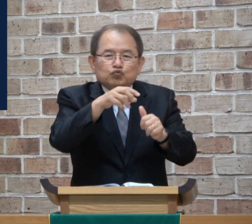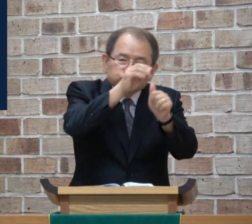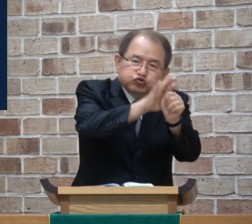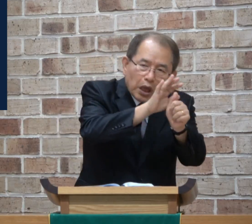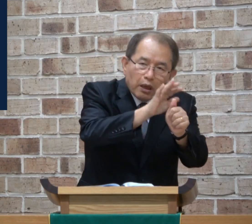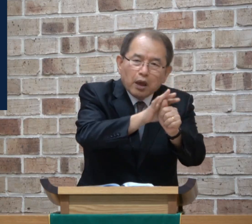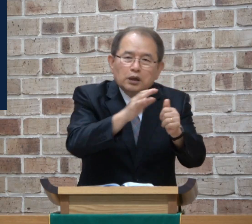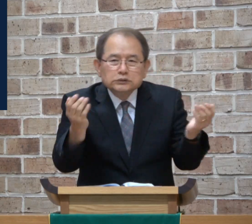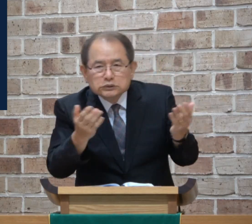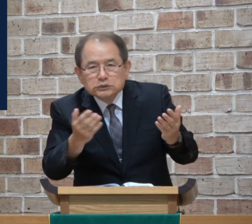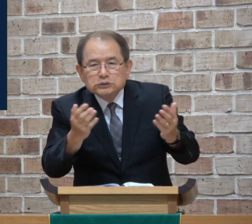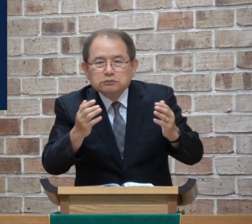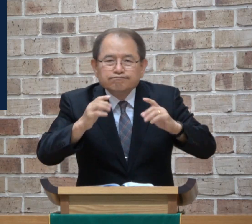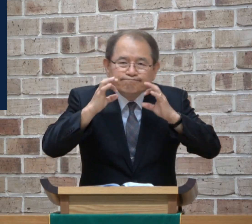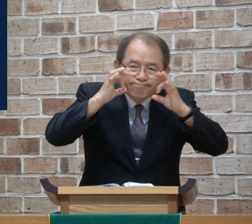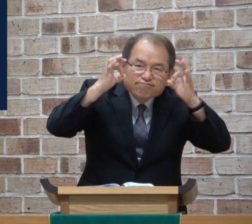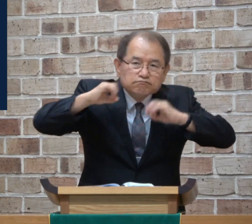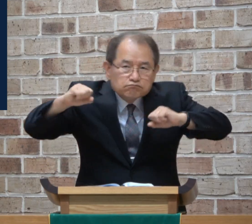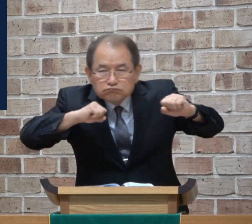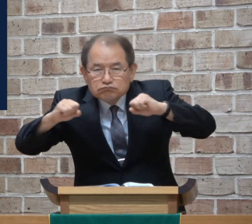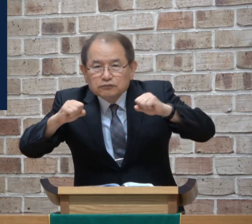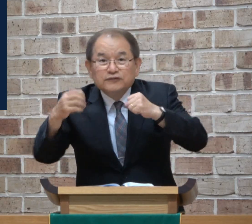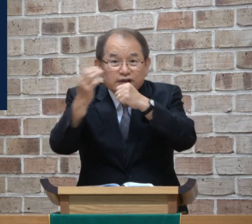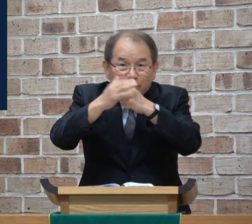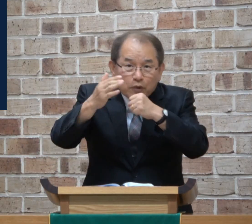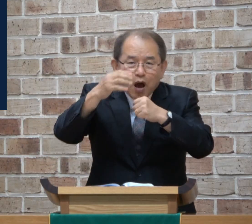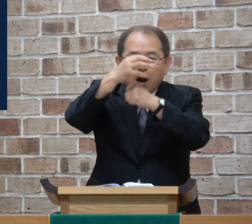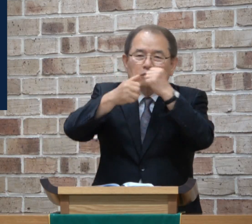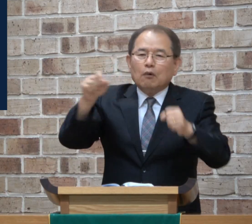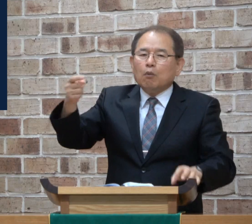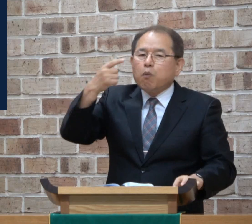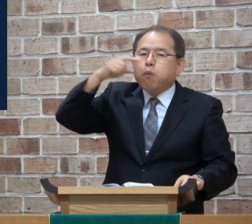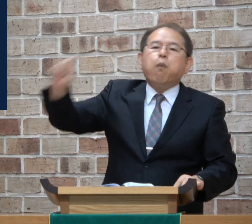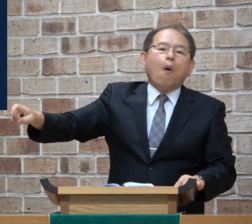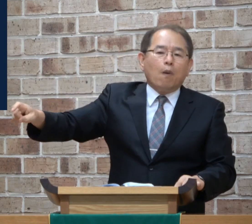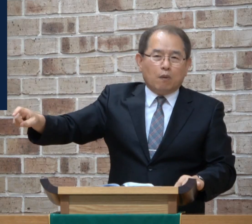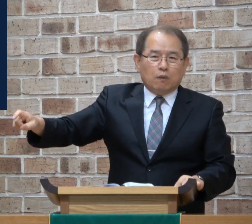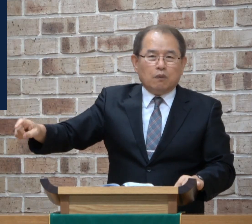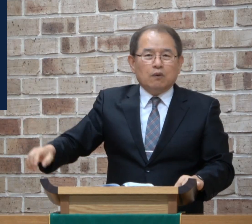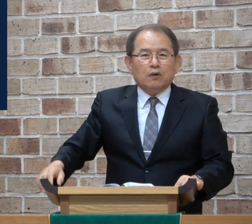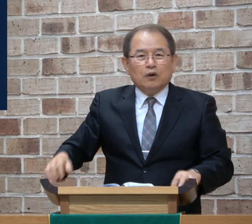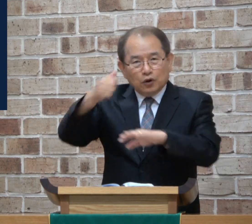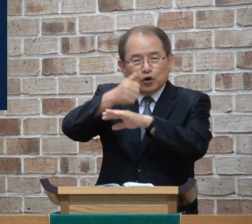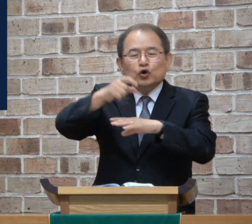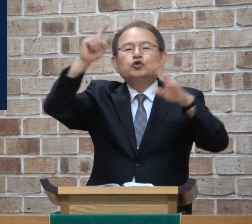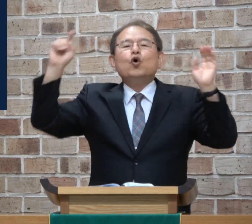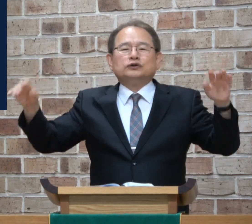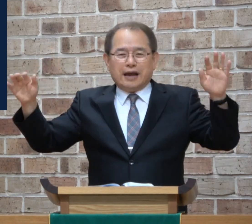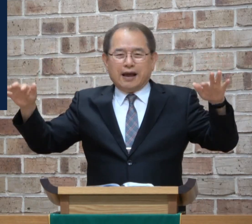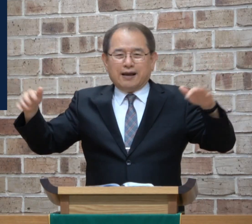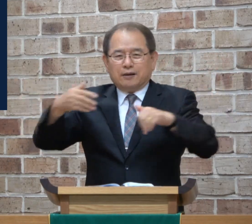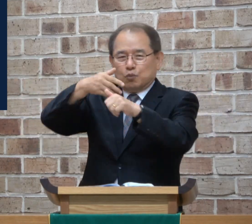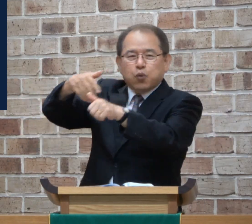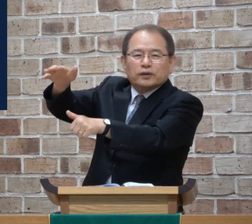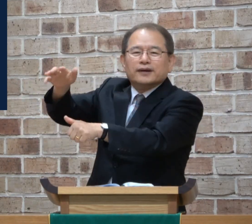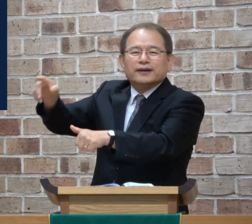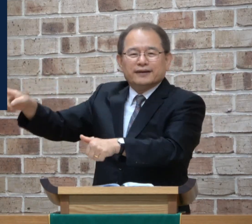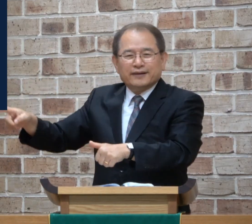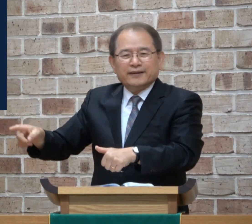사람을 외면하지 않고 도와주고 힘써 섬기는 일을 잘했던 것입니다. 아마 하나님의 눈에 들어왔던 것 같습니다. 그래서 천사를